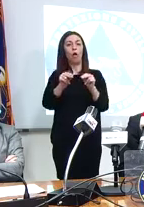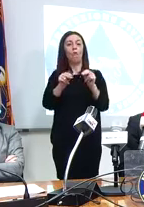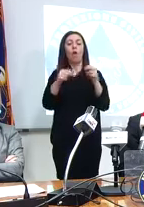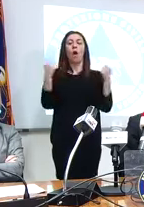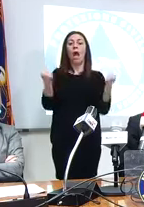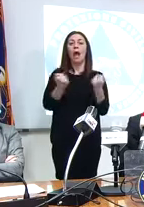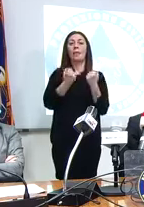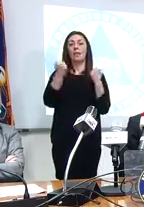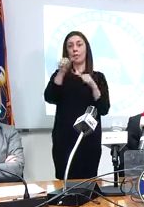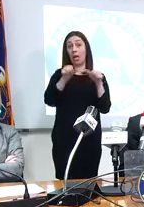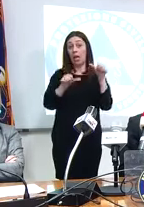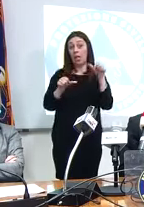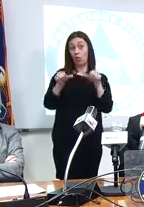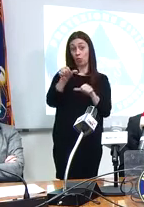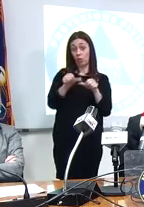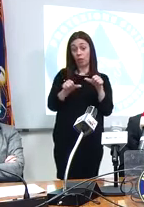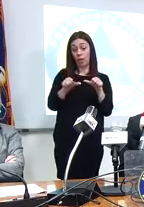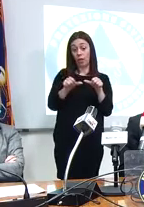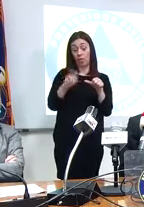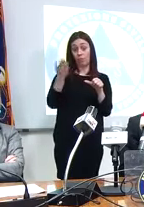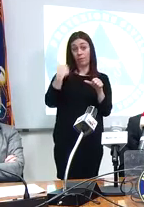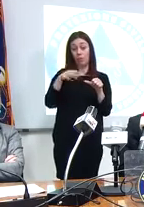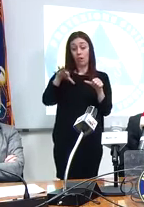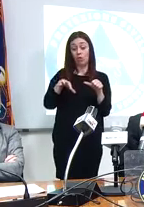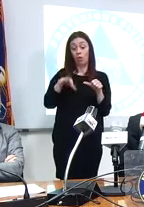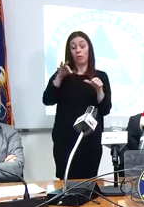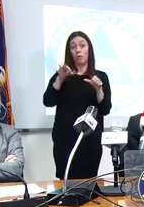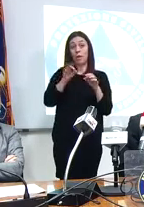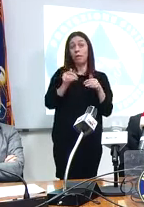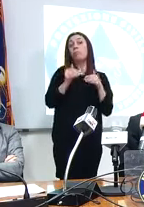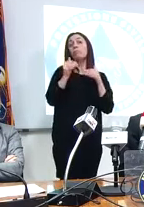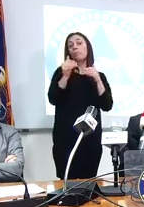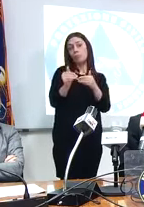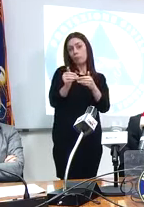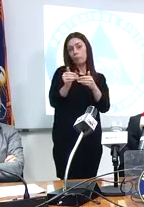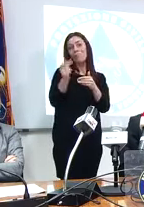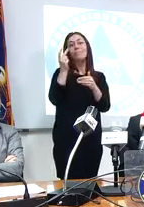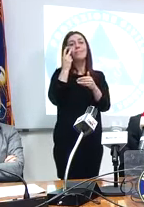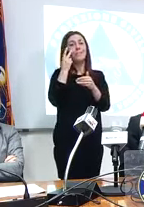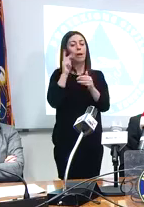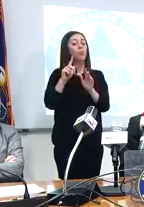che è stata rinviata, che è stata spostata. Quindi andiamo